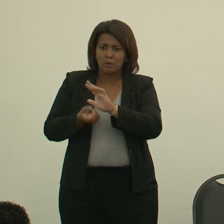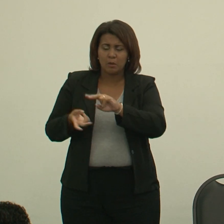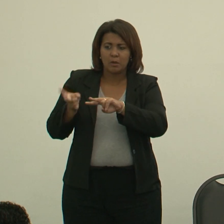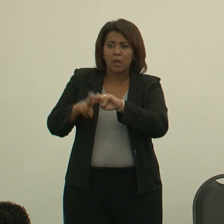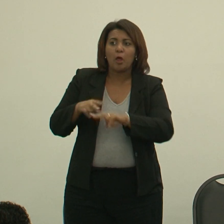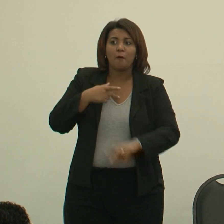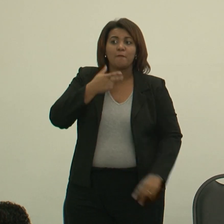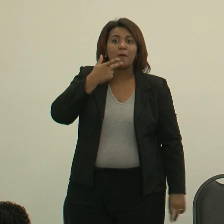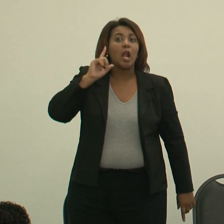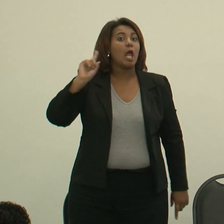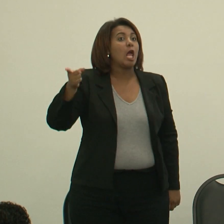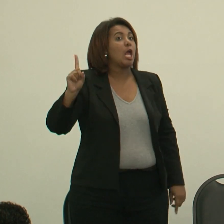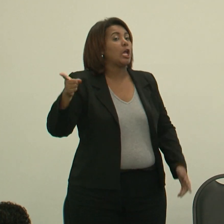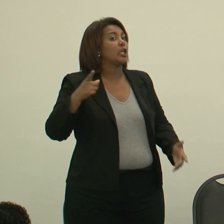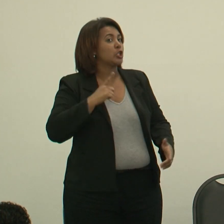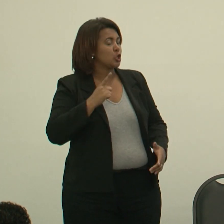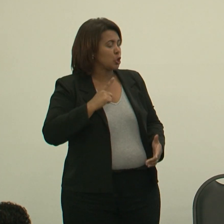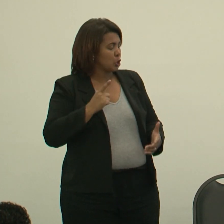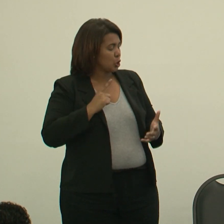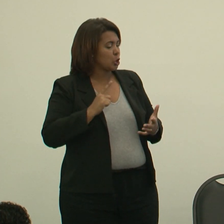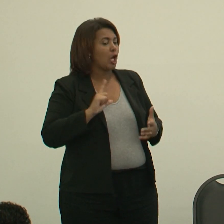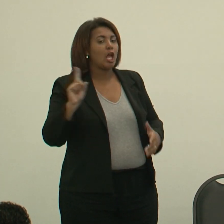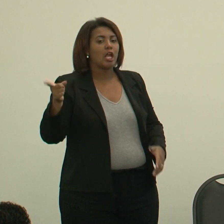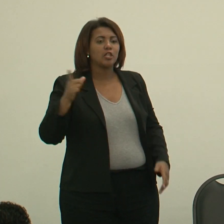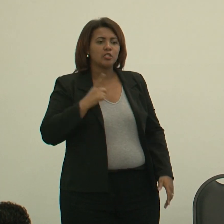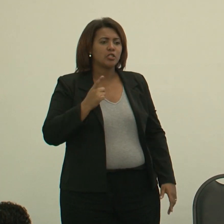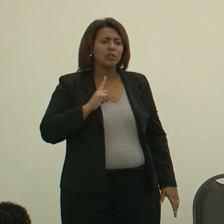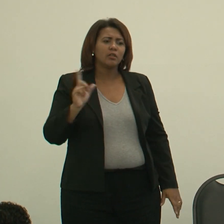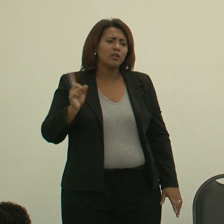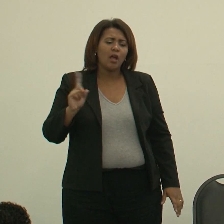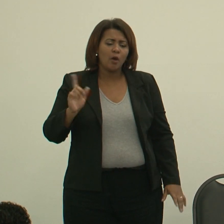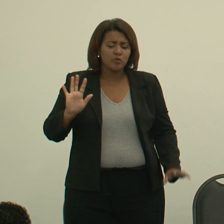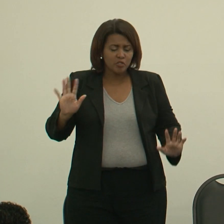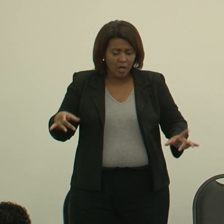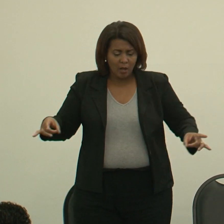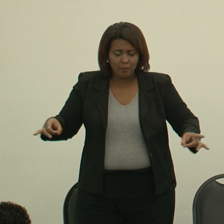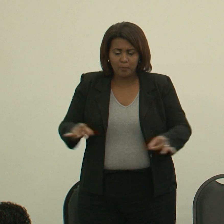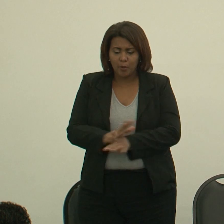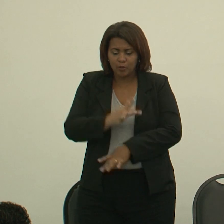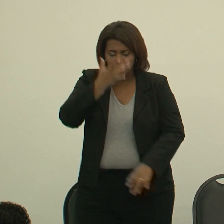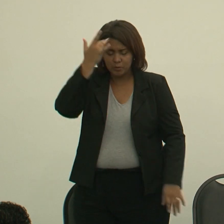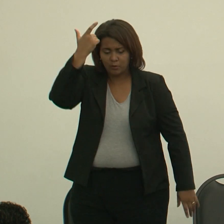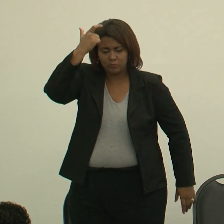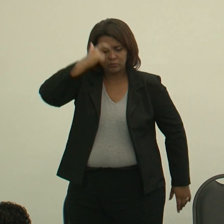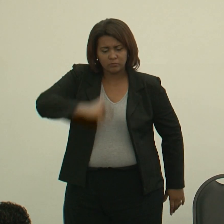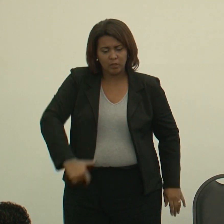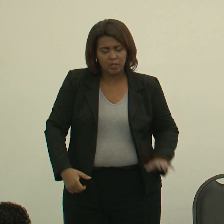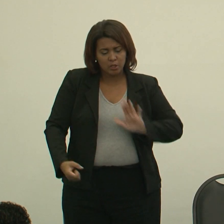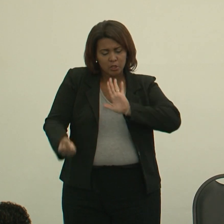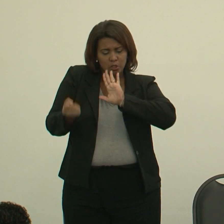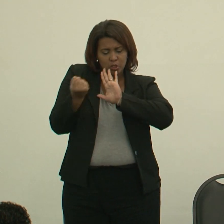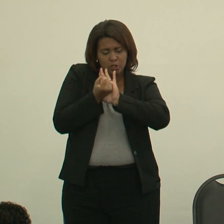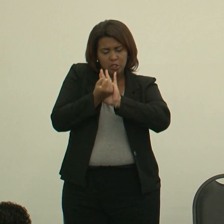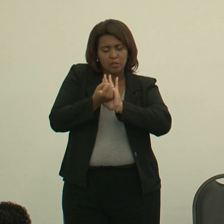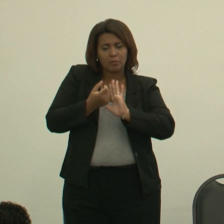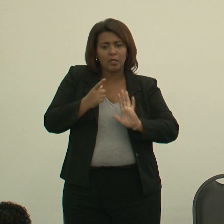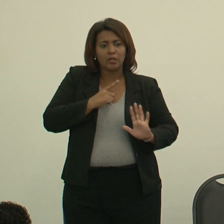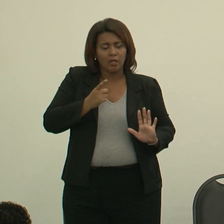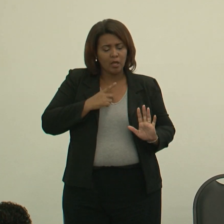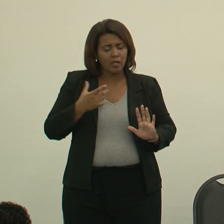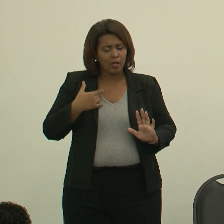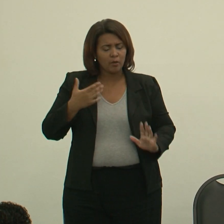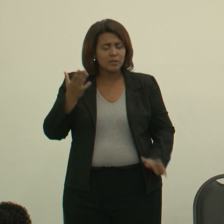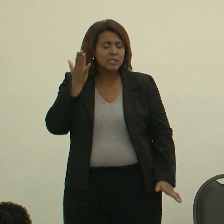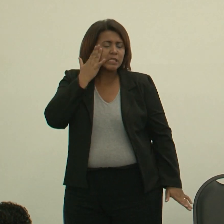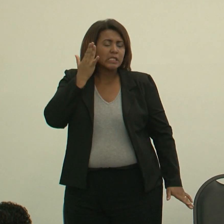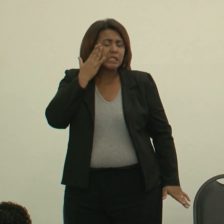que falo, ele tem um estigma. Ele próprio já se tem como estigmatizado, porque o estigma ele também tem a questão do